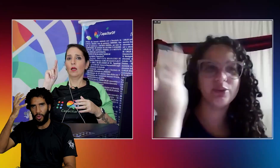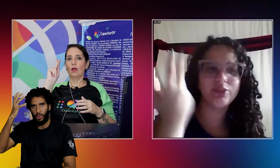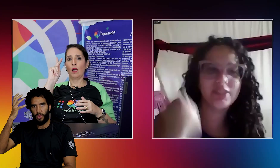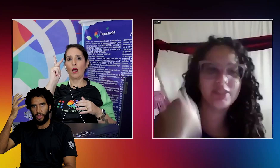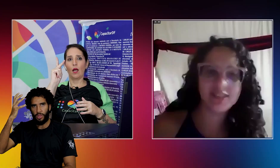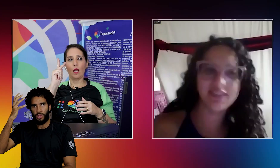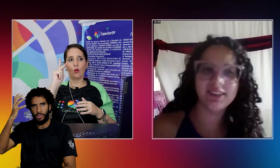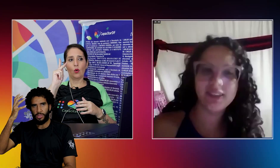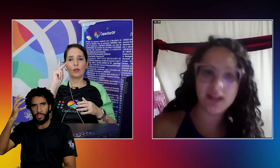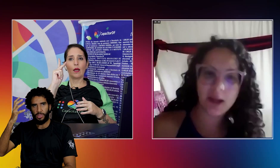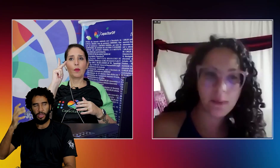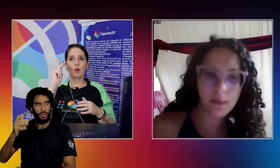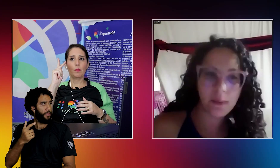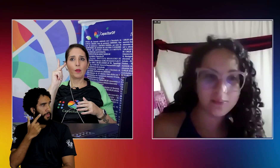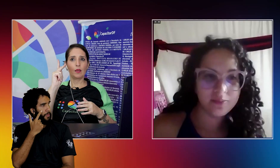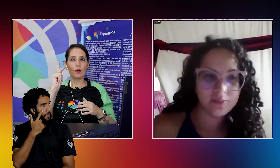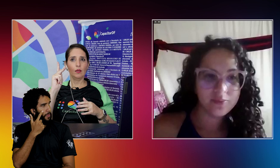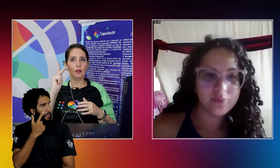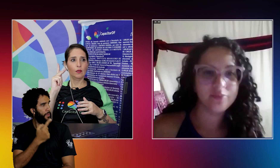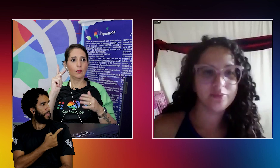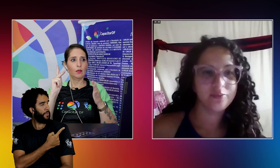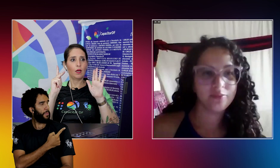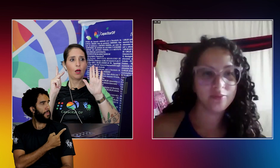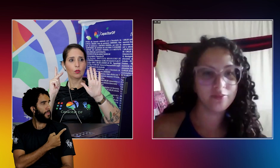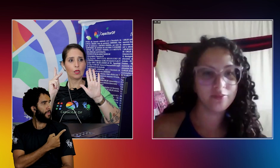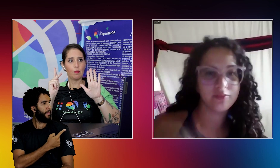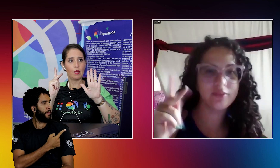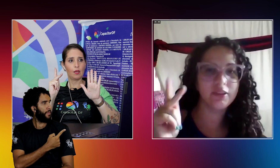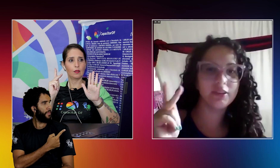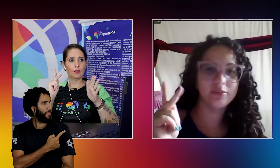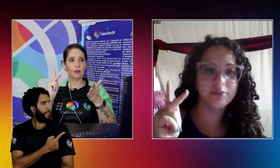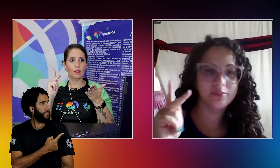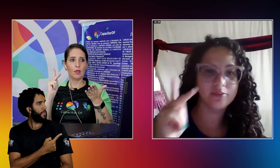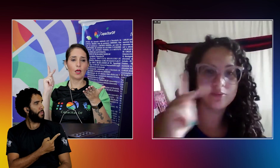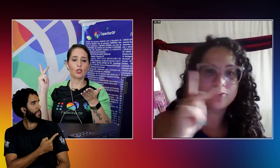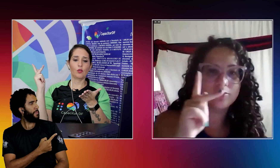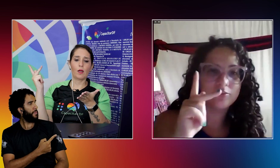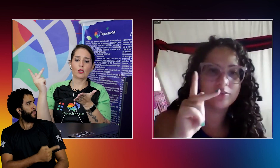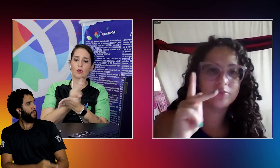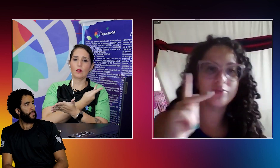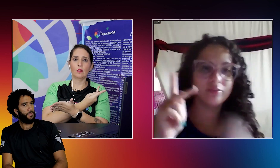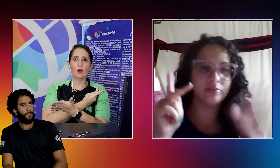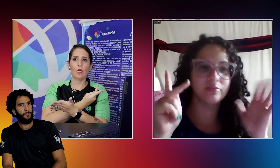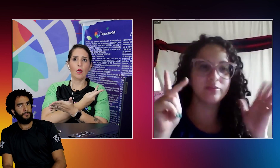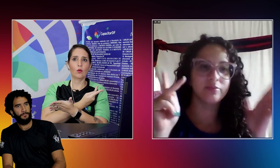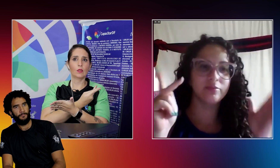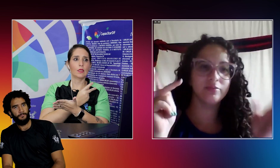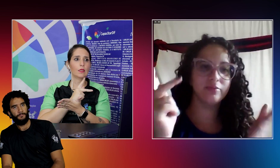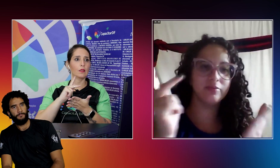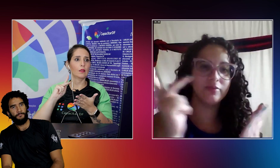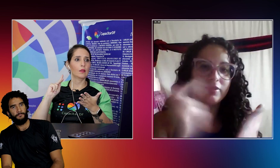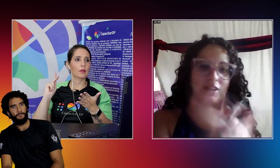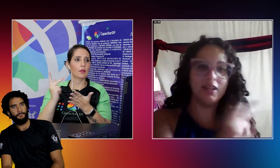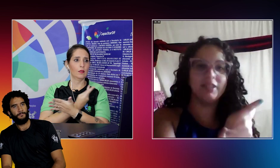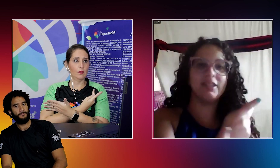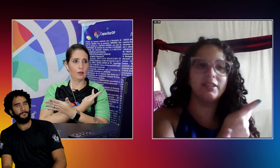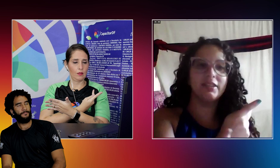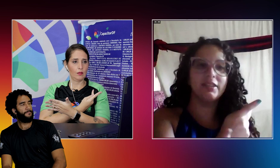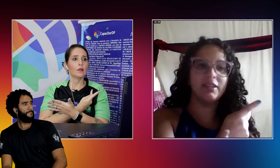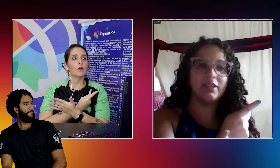eu esqueci. O outro é a mão em pé, a outra aberta. A gente bate assim, acontecer. Ah,